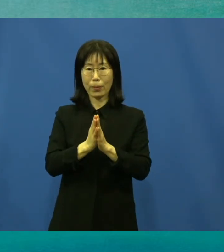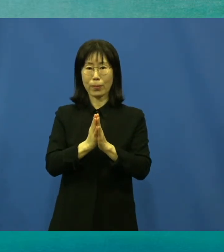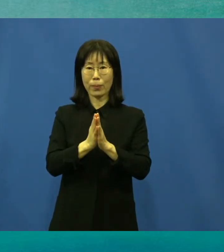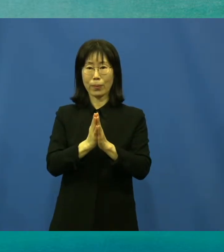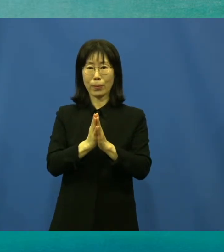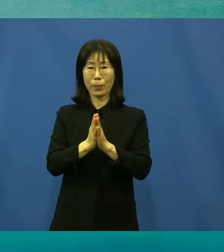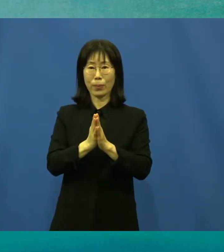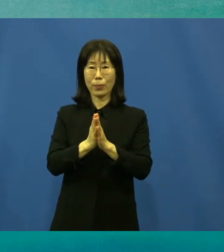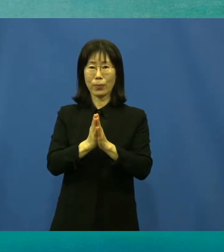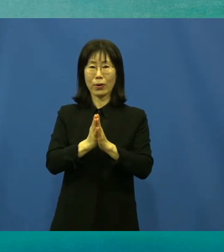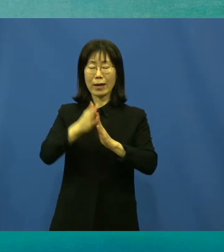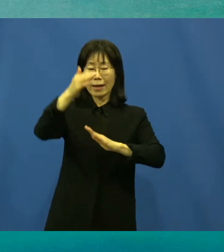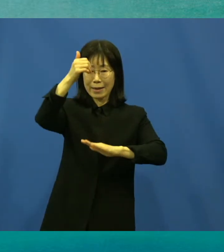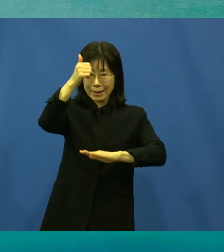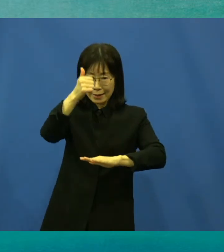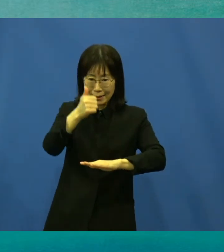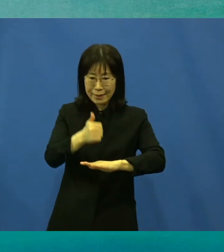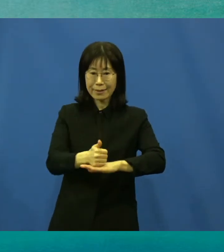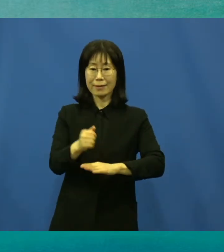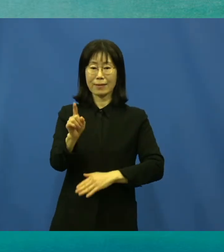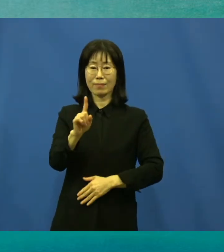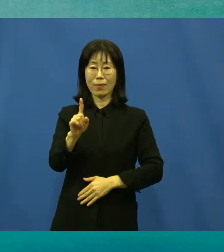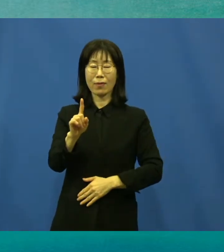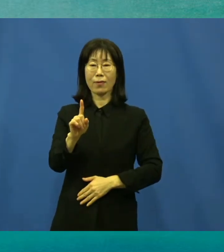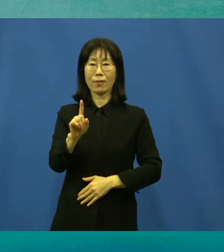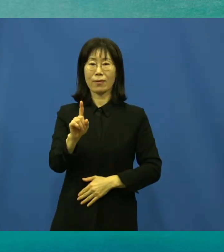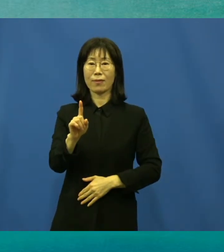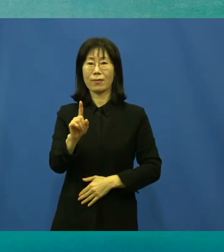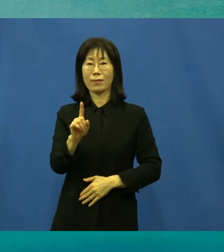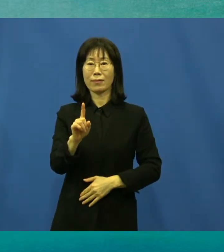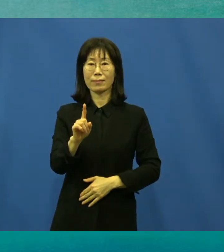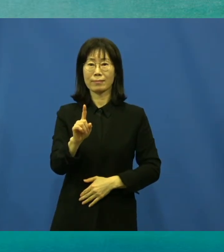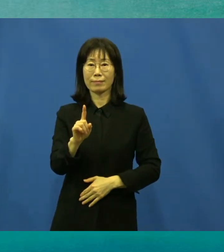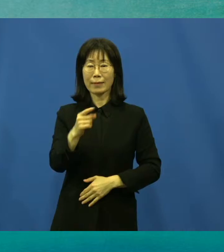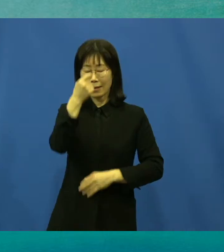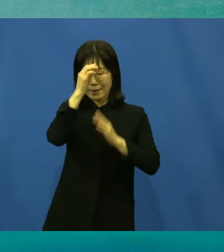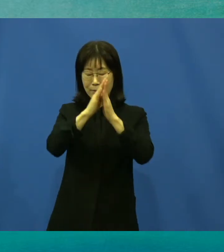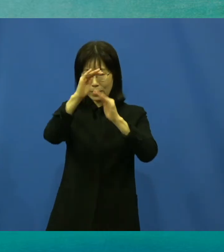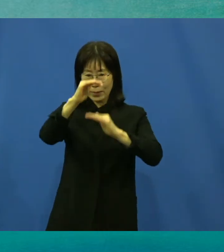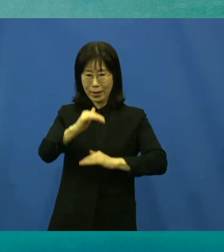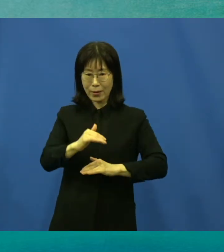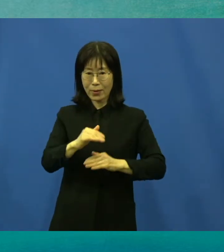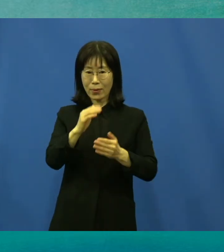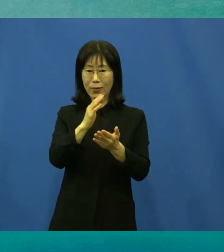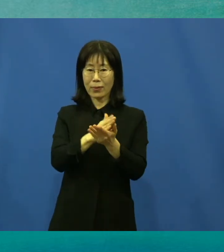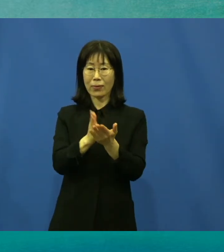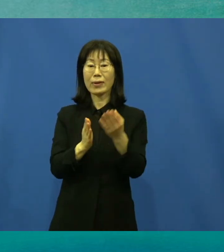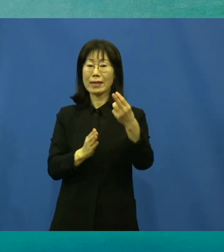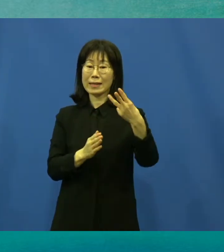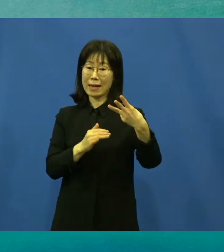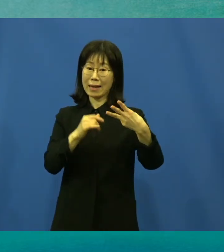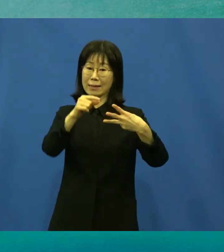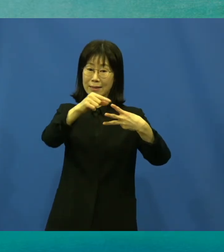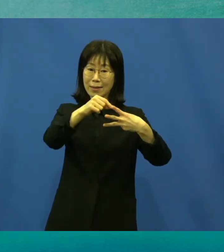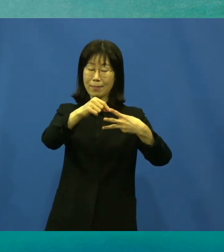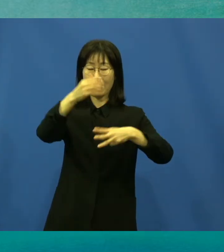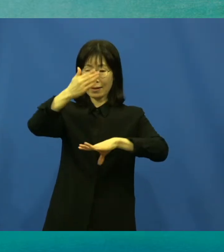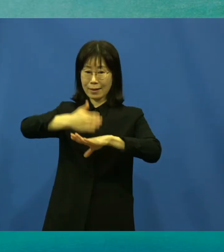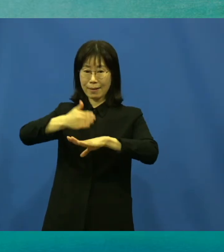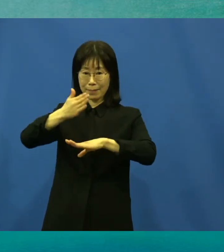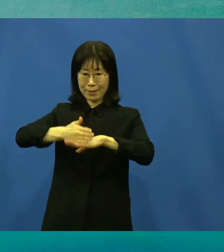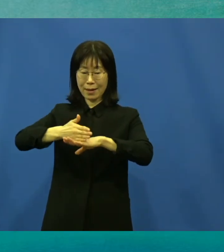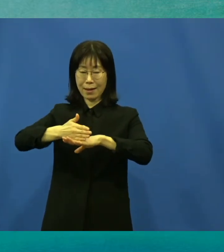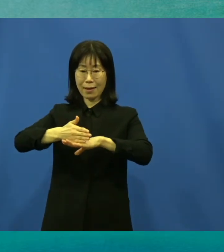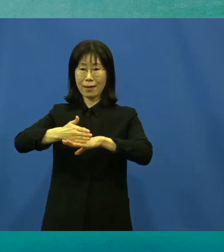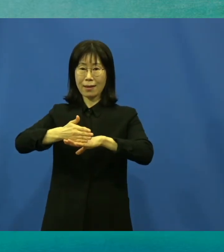끝이 너무도 아름답게 마무리되고 있습니다. 이 기도는 세 가지입니다. 첫째는 감사입니다. 나는